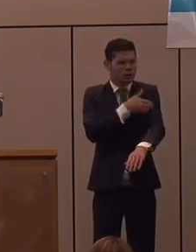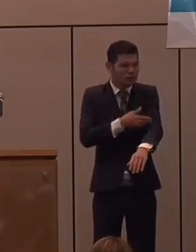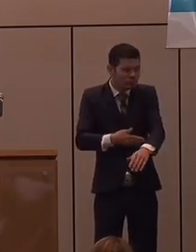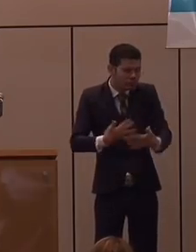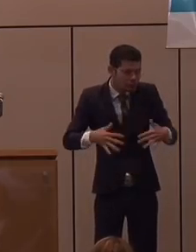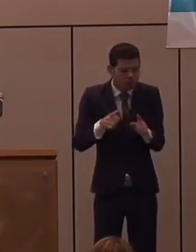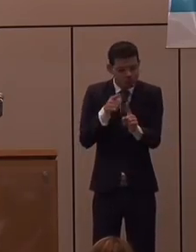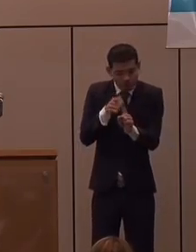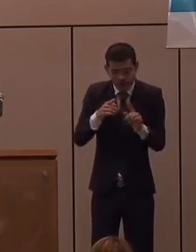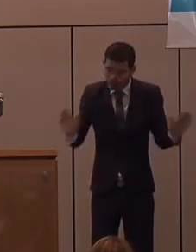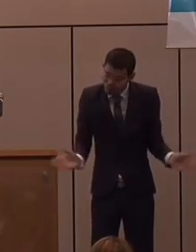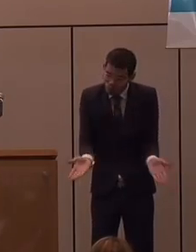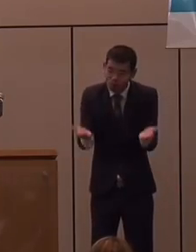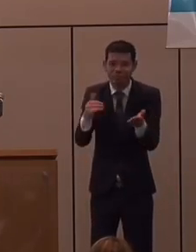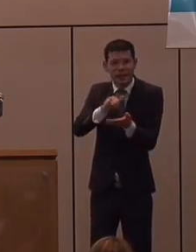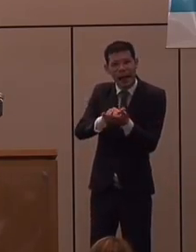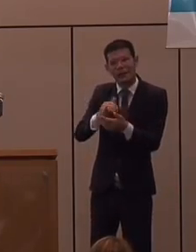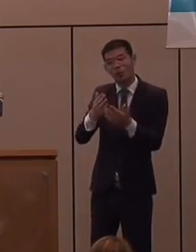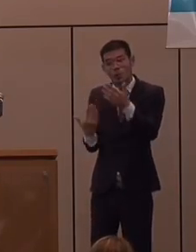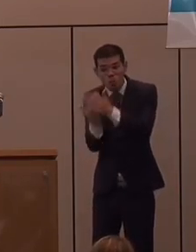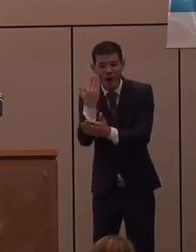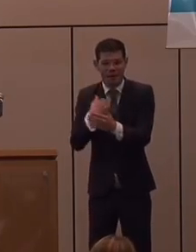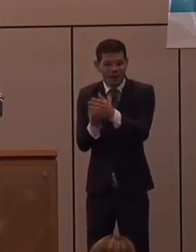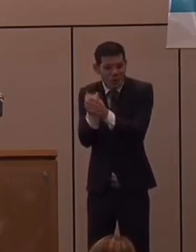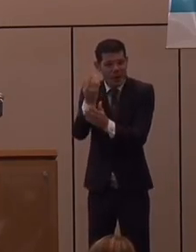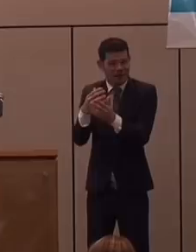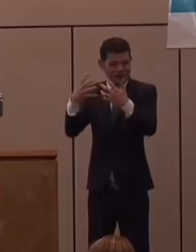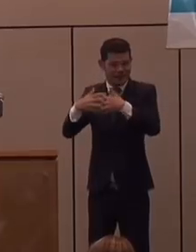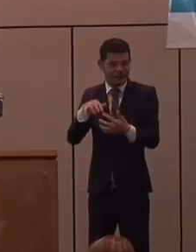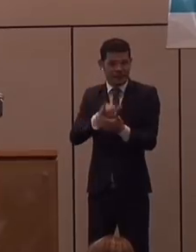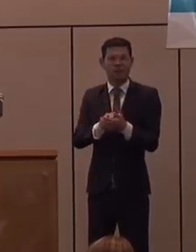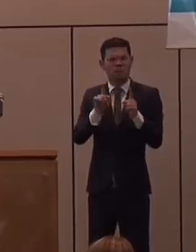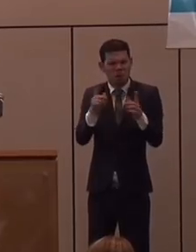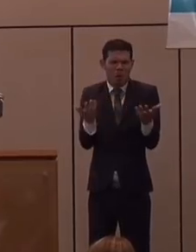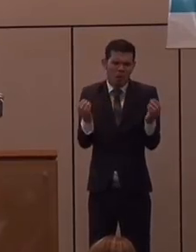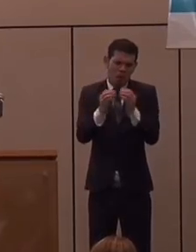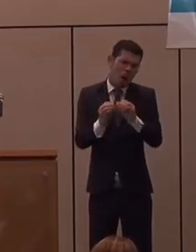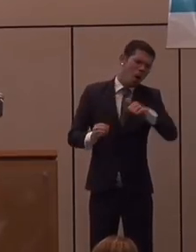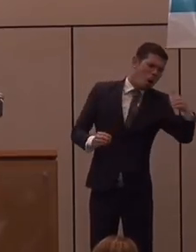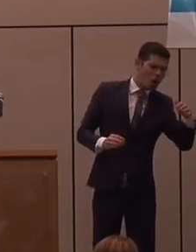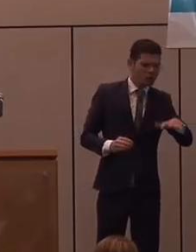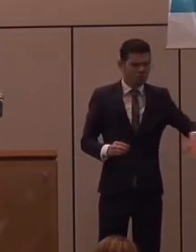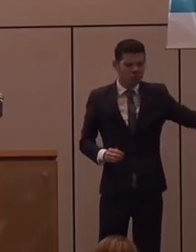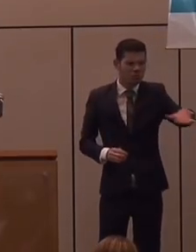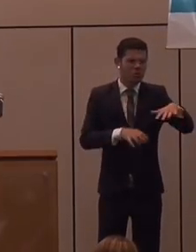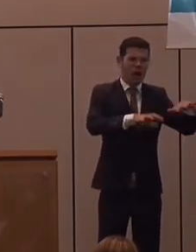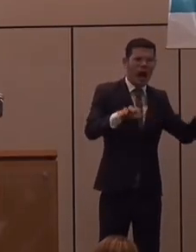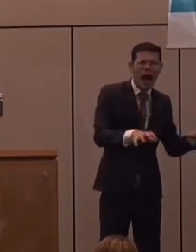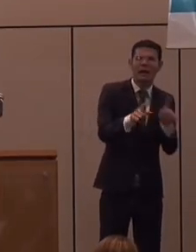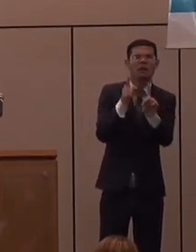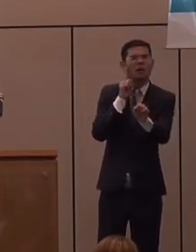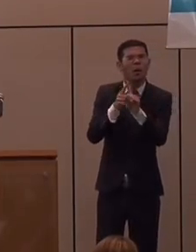emprendimiento pero también hemos hecho otras actividades que tienen que ver con el desarrollo empresarial y son por ejemplo